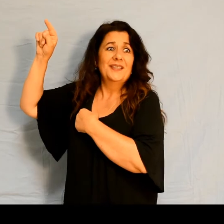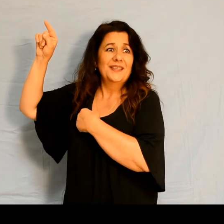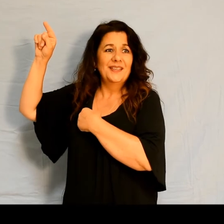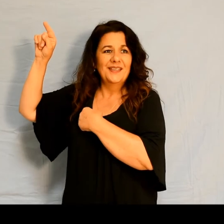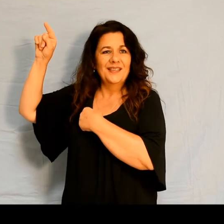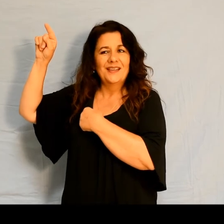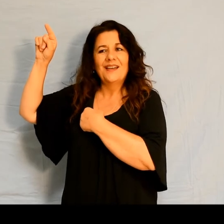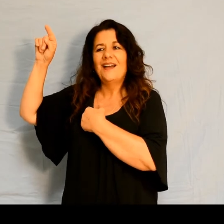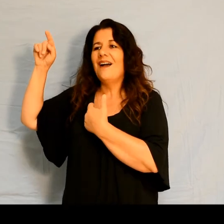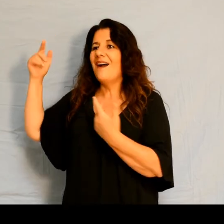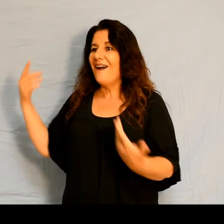Exultons.